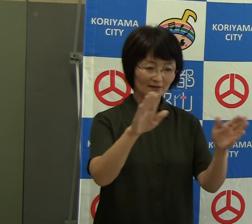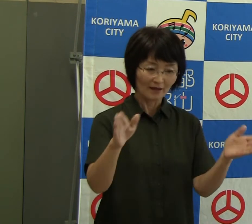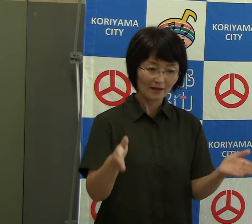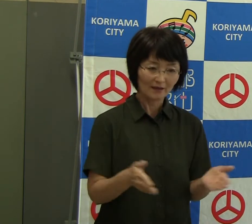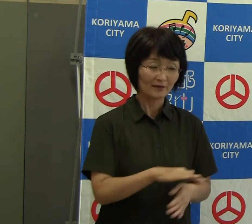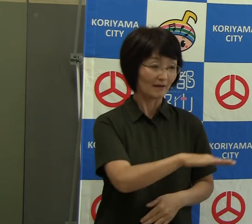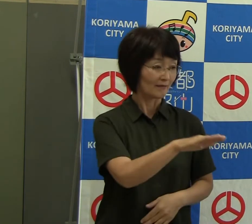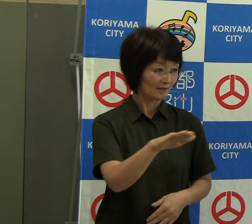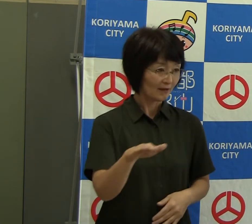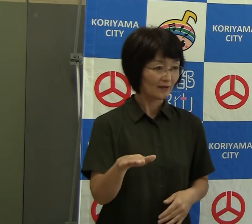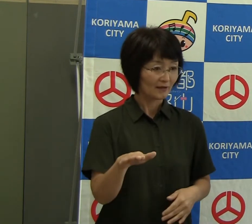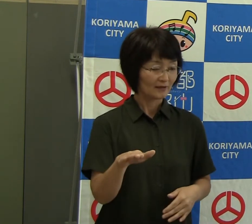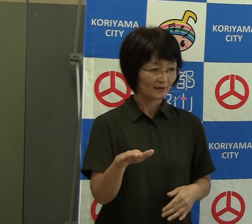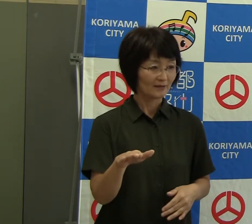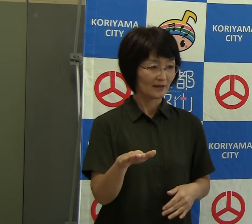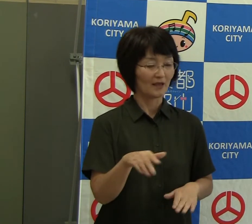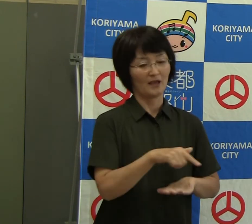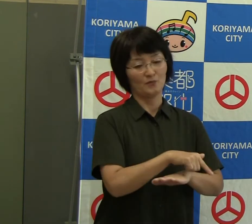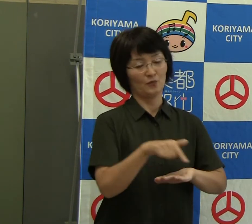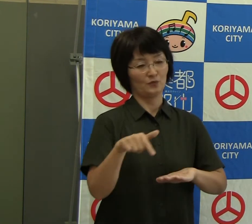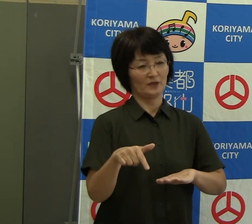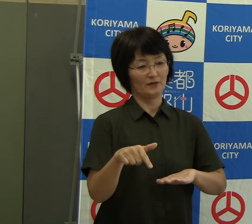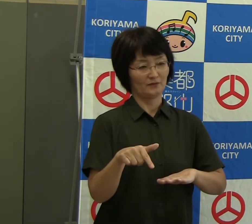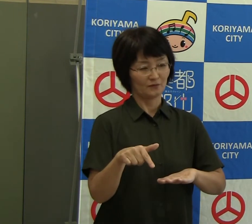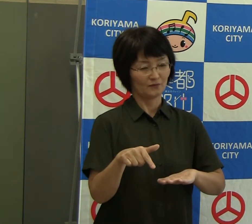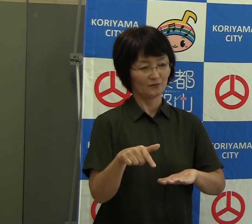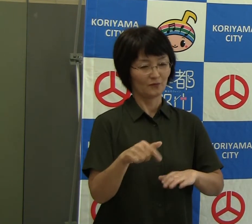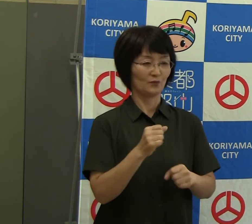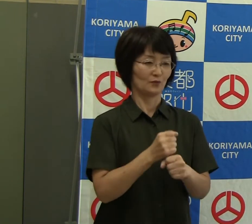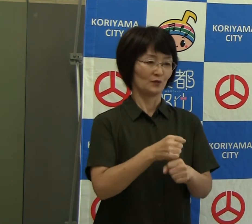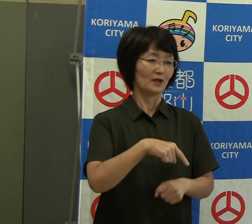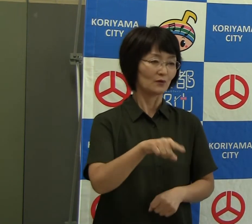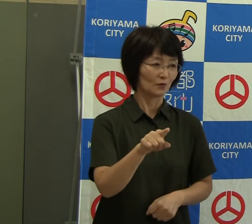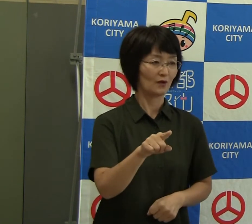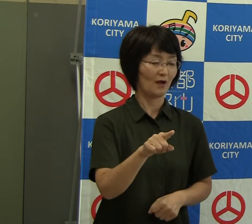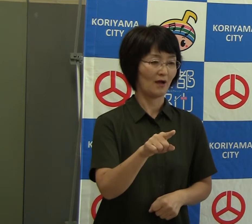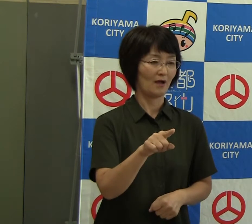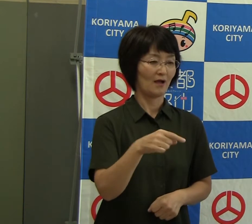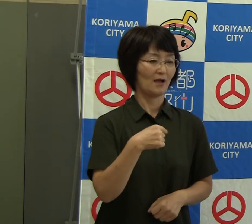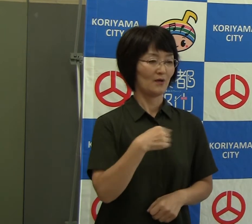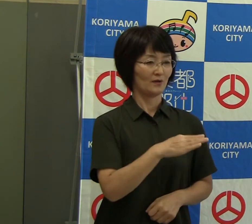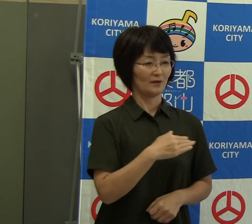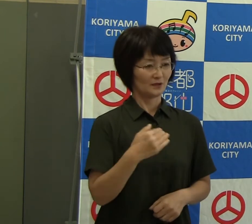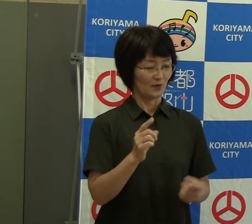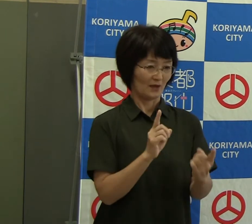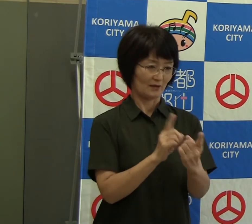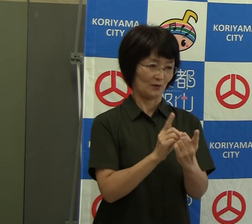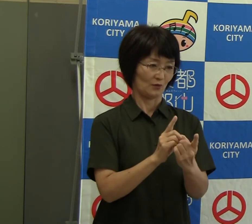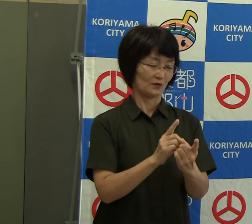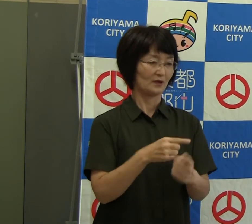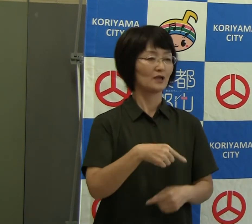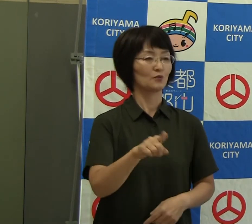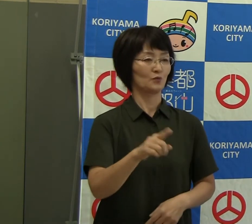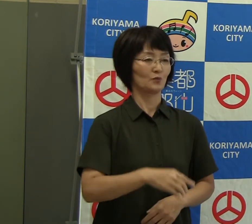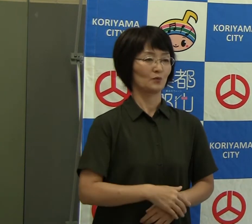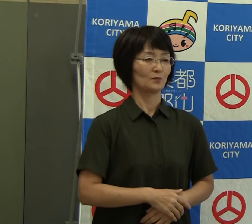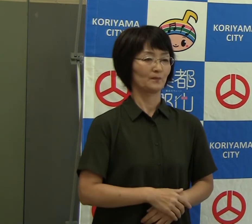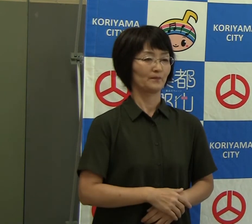なプログラムになるのがいいのかということを本位に私どもは対処してまいりまして、